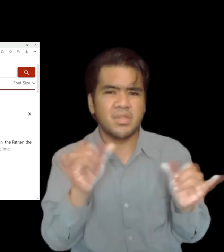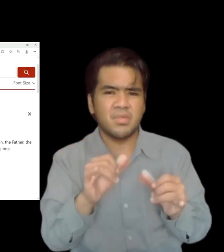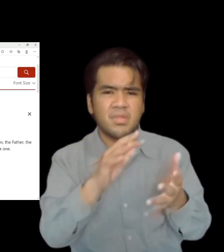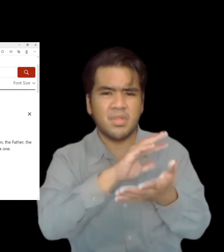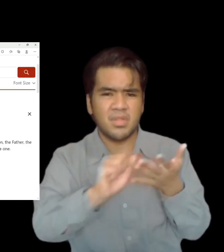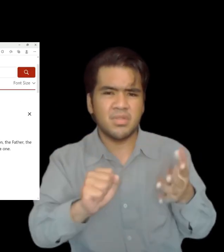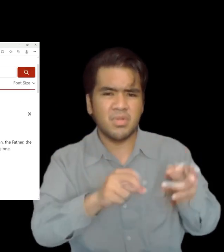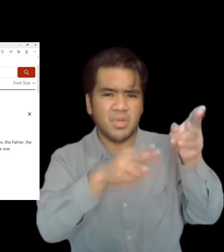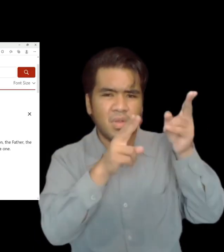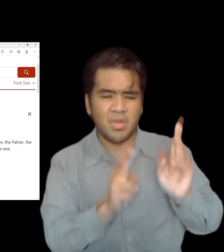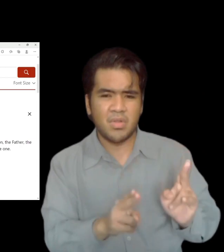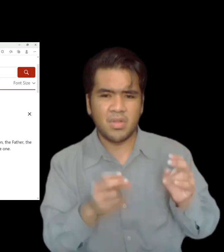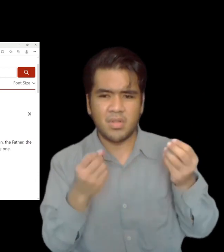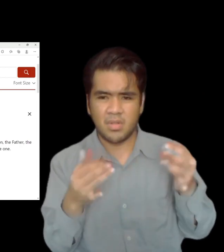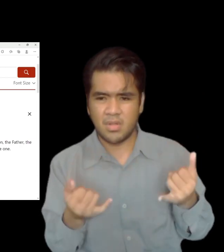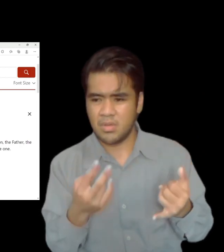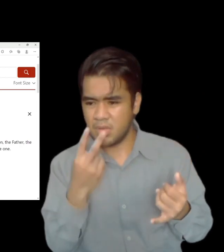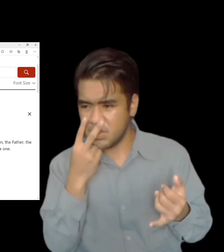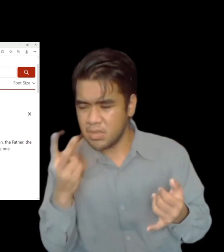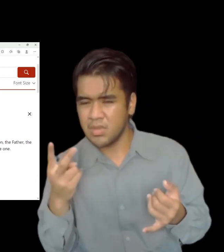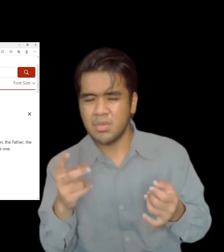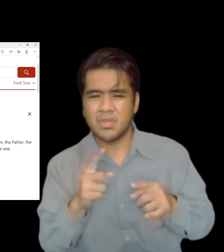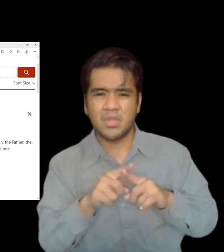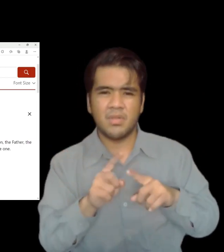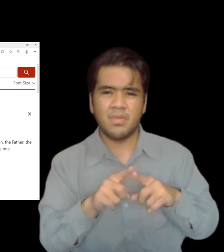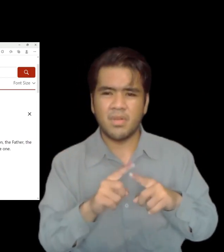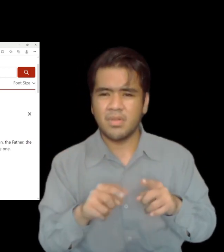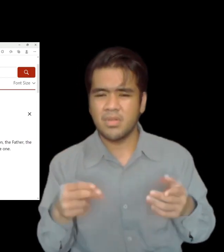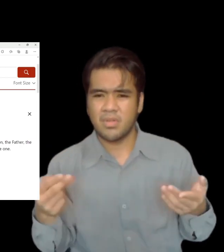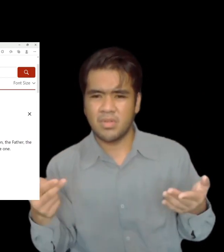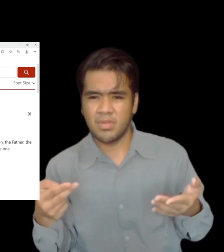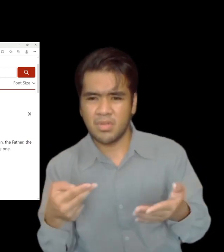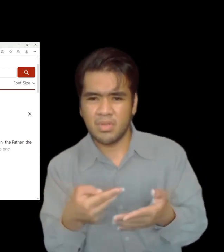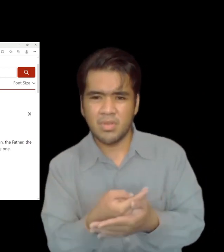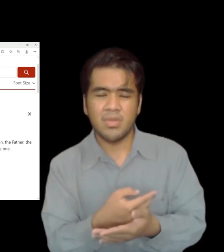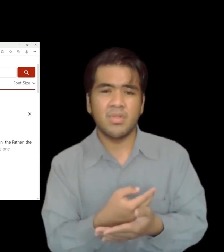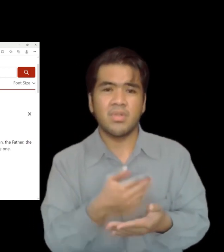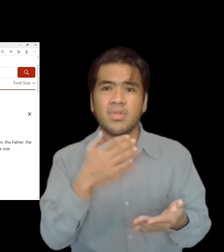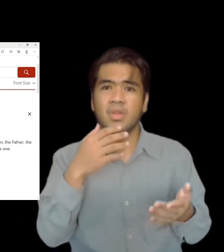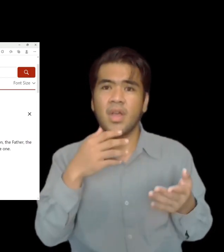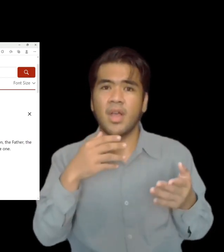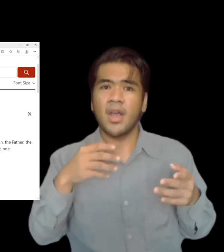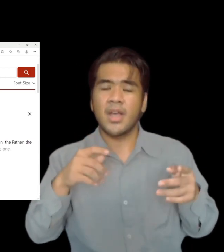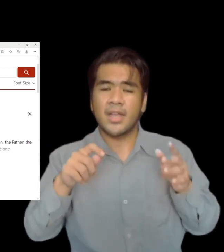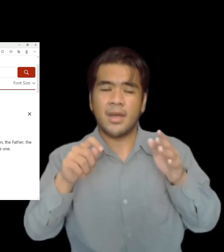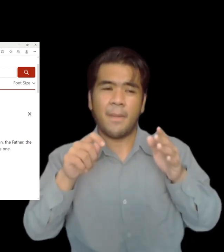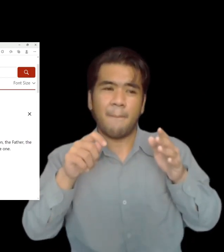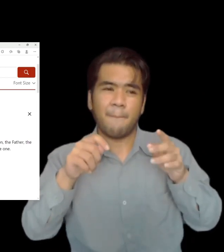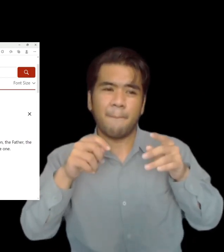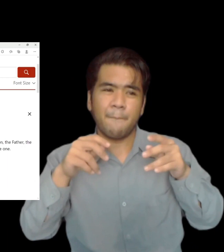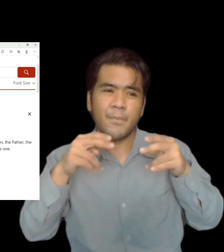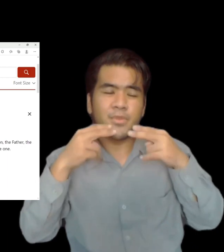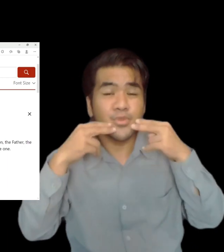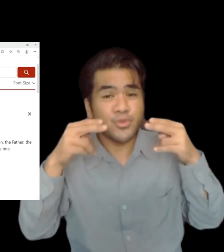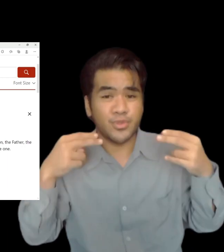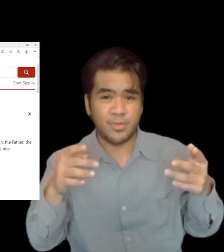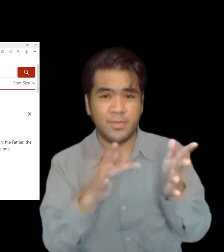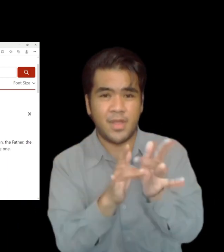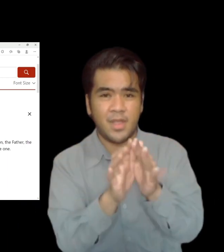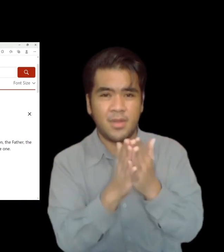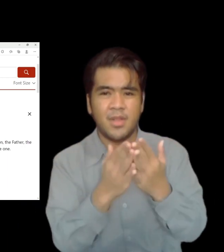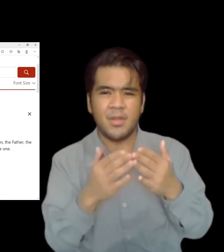Juan chapter 5 verse 7 sa inyong mga Biblia at makikita nyong ang Magandang Balita Biblia 1973 lamang ang